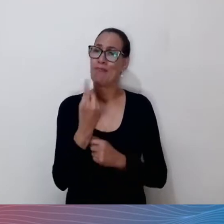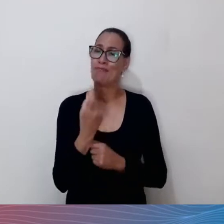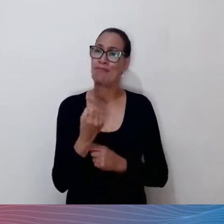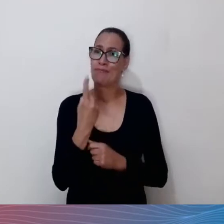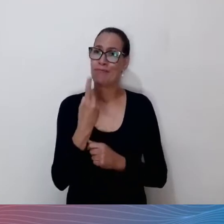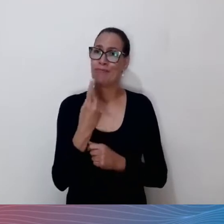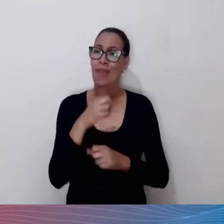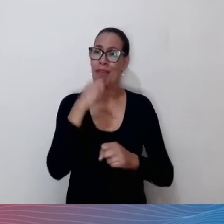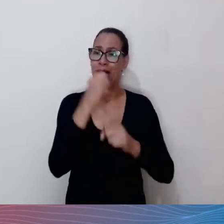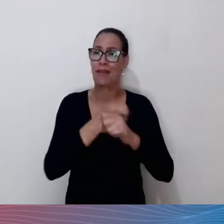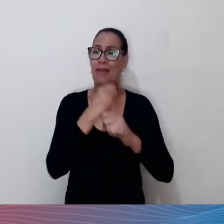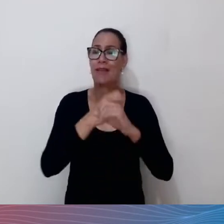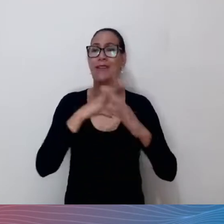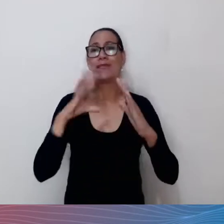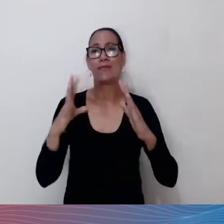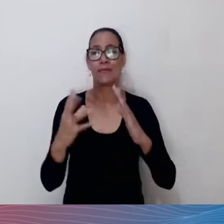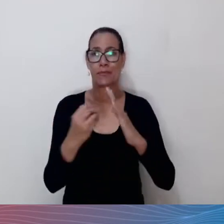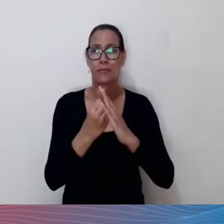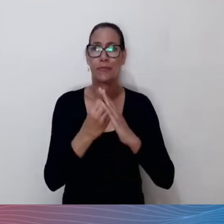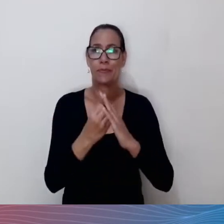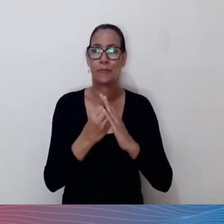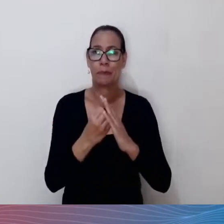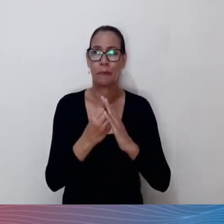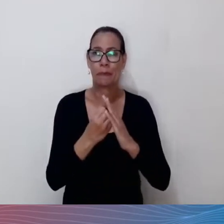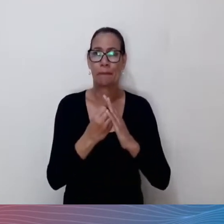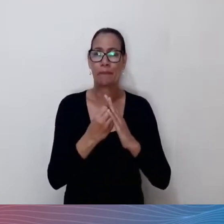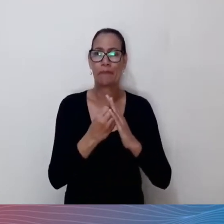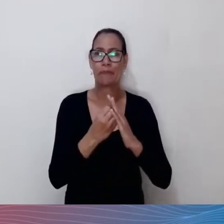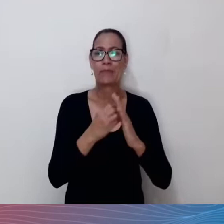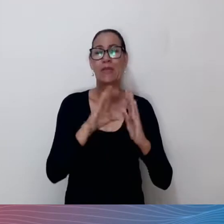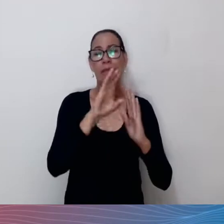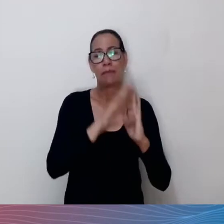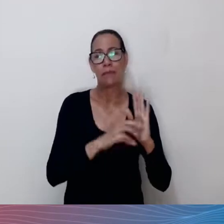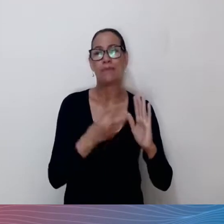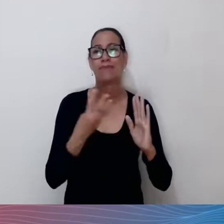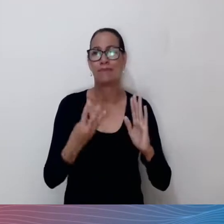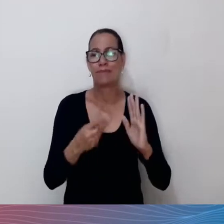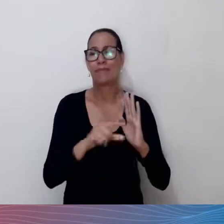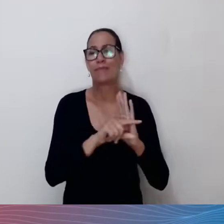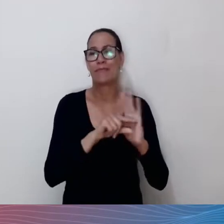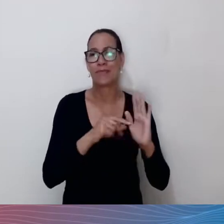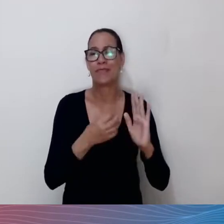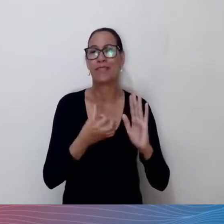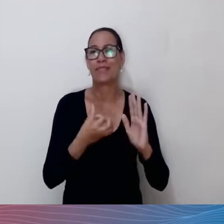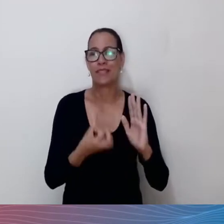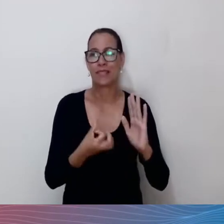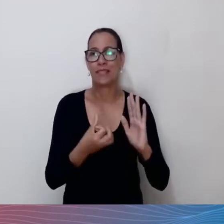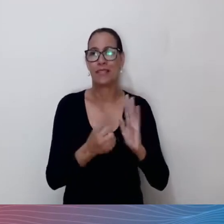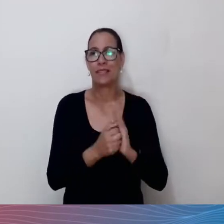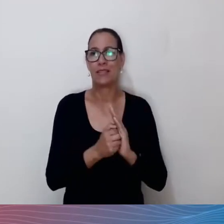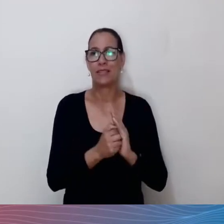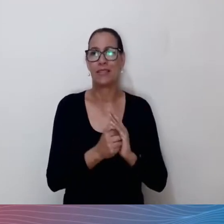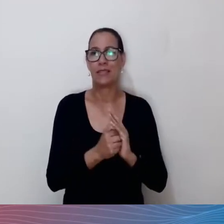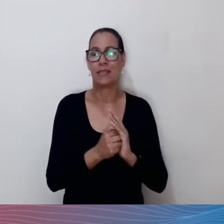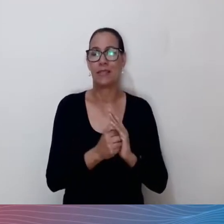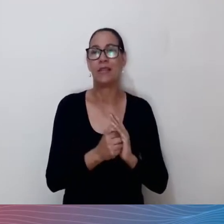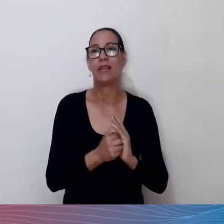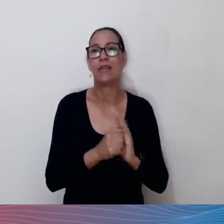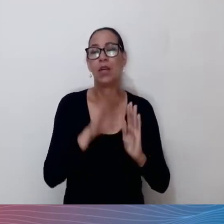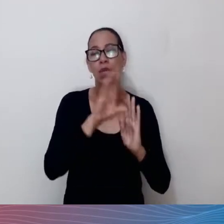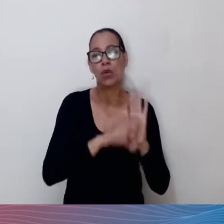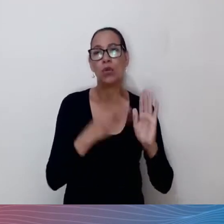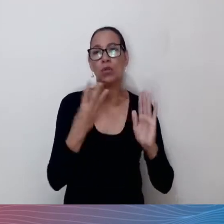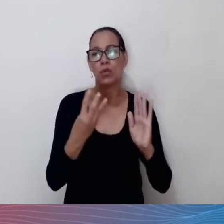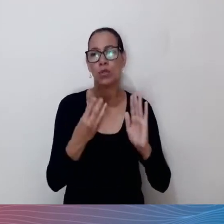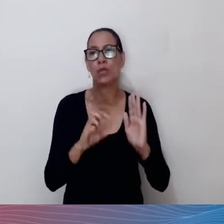2 Coríntios 3, 5 e 6. 2 Coríntios 3, 5 e 6. Irmãos, esse ministério